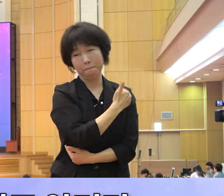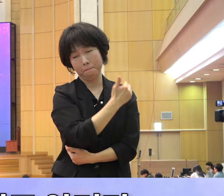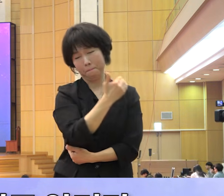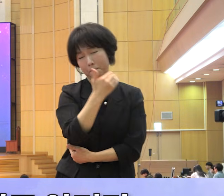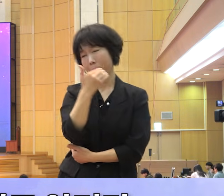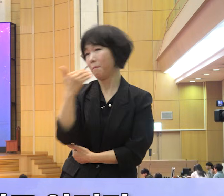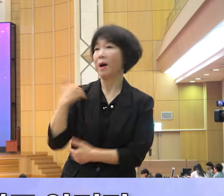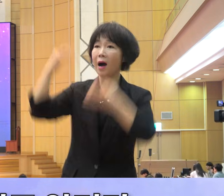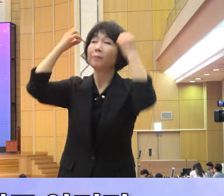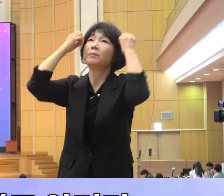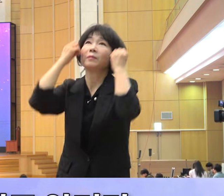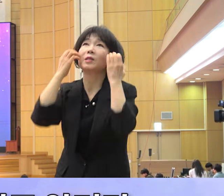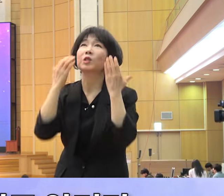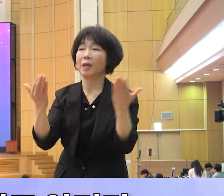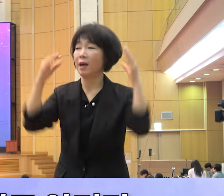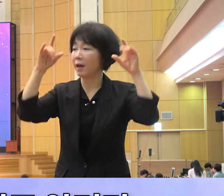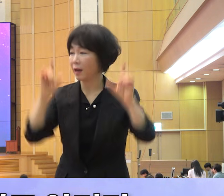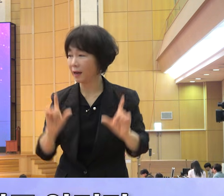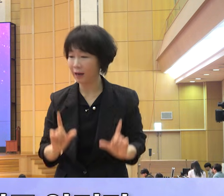가득한